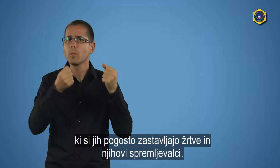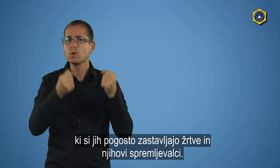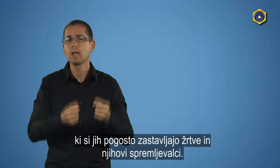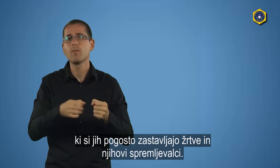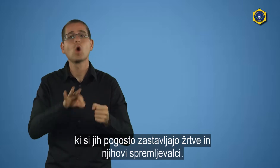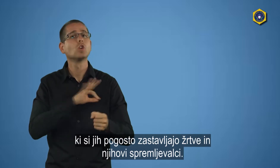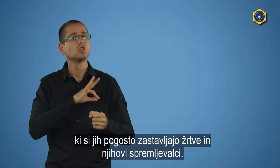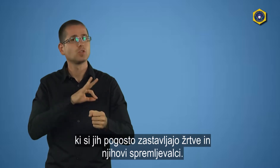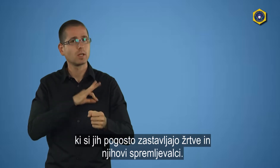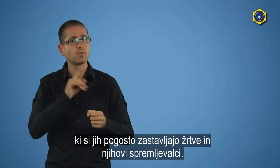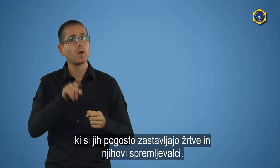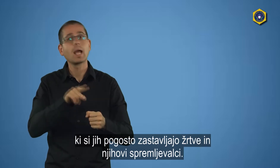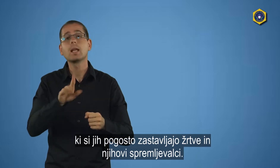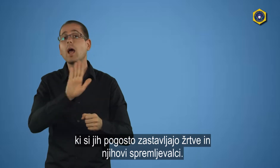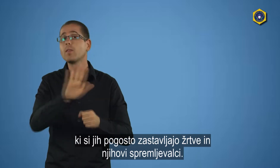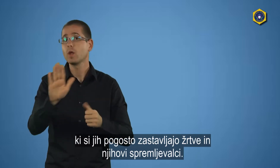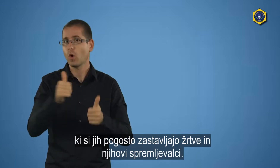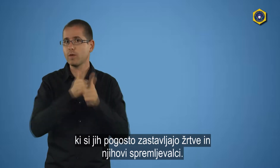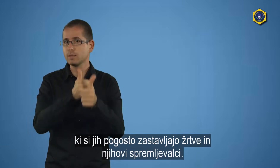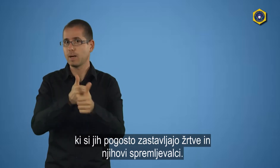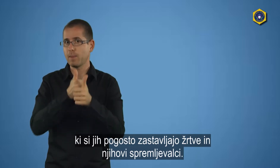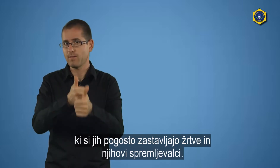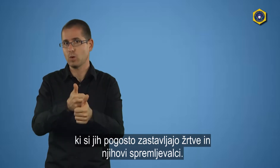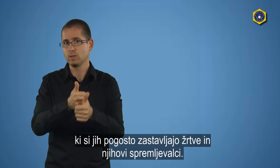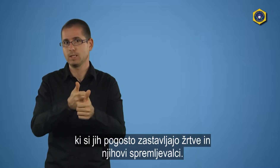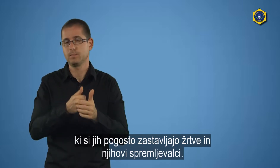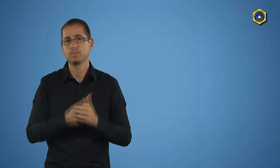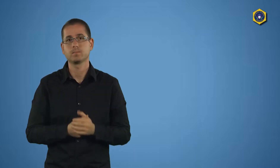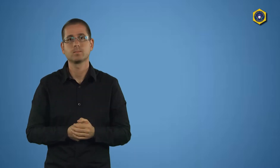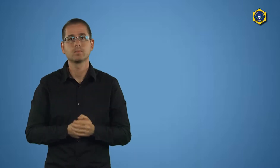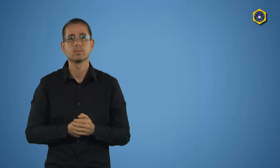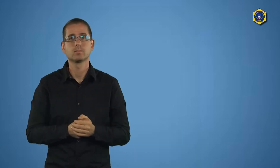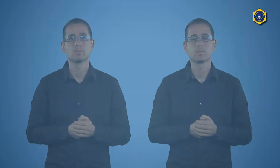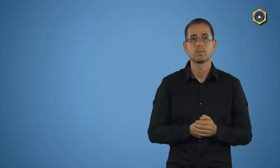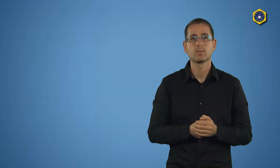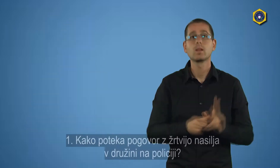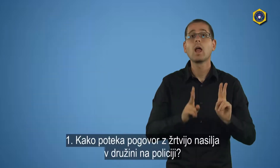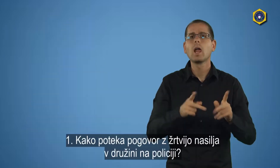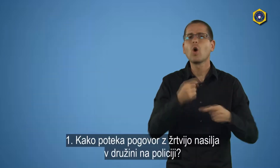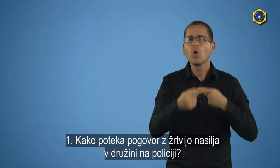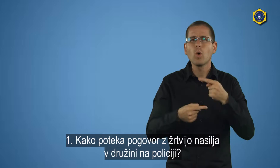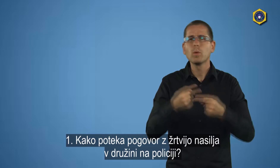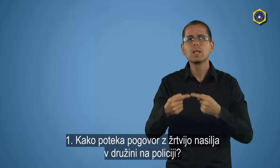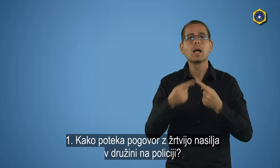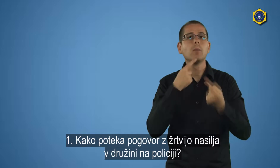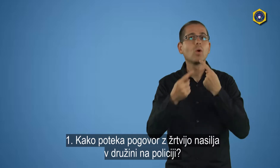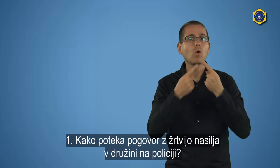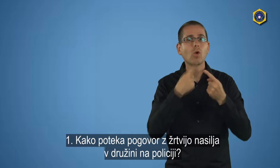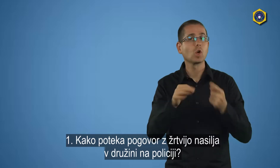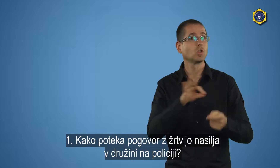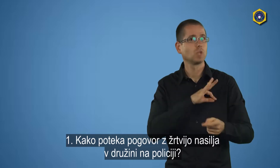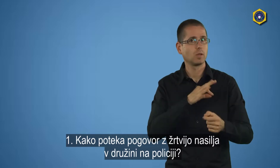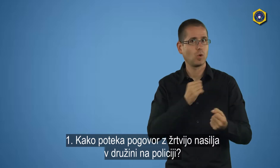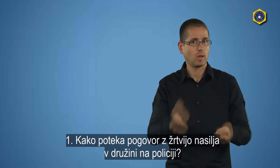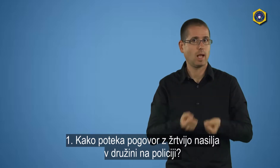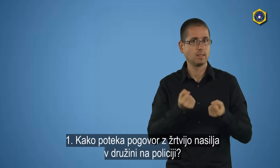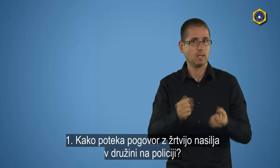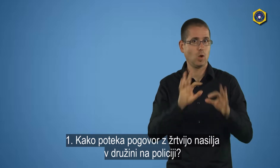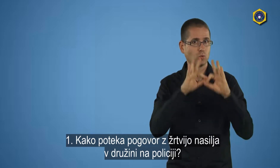jih pogosto zastavljajo žrtve in njihovi spremljevalci. Prvič, kako poteka pogovor z žrtvijo nasilja v